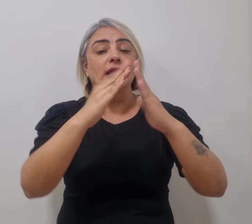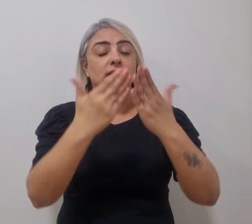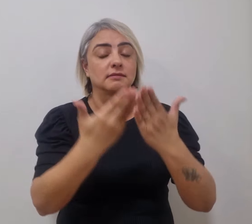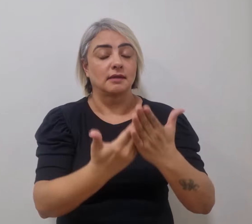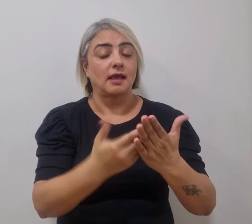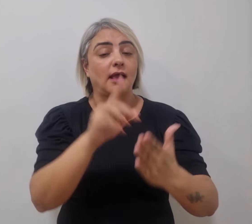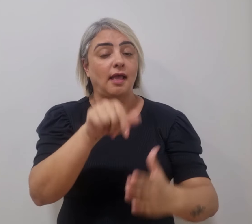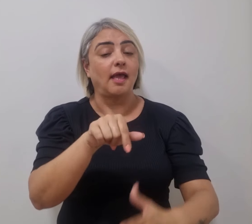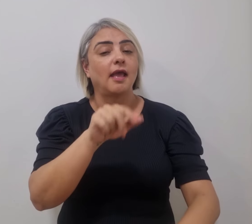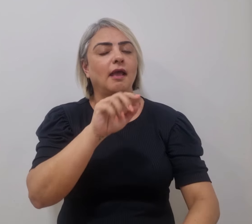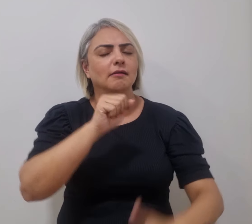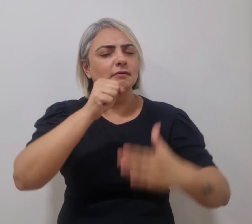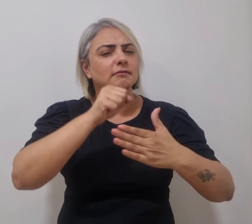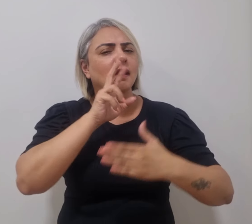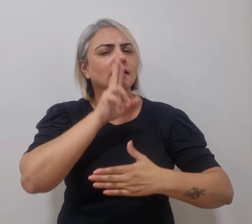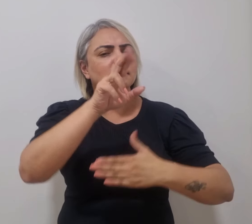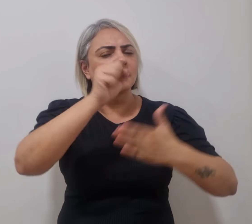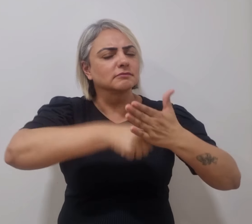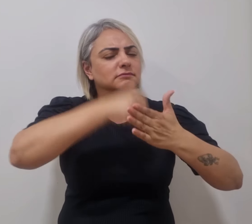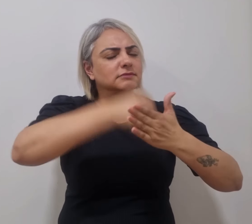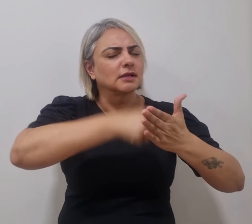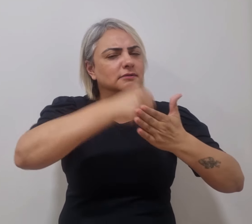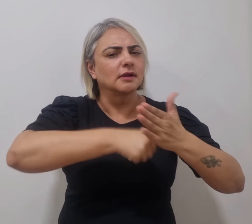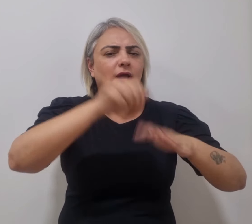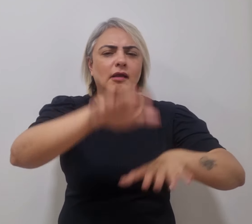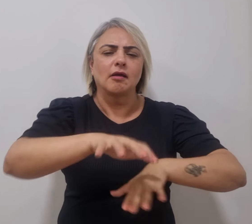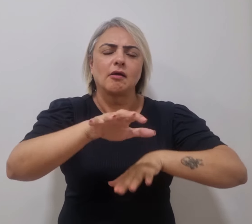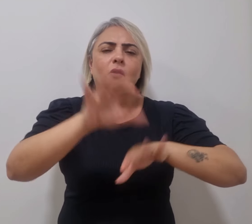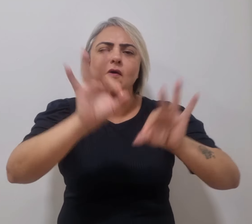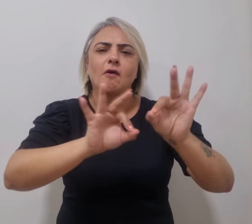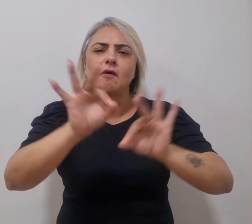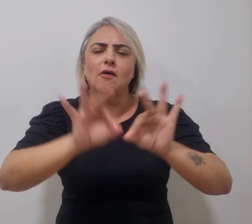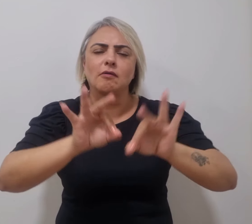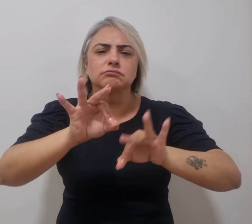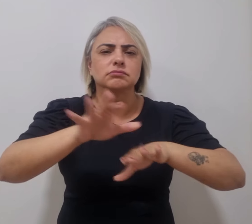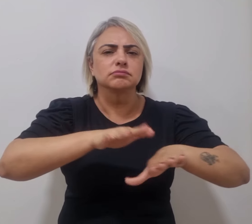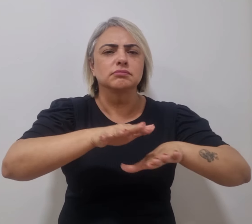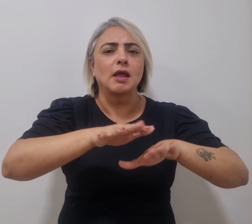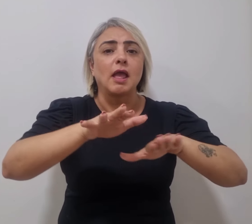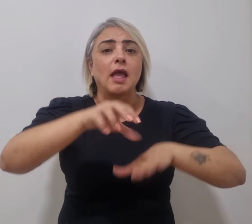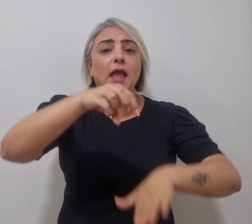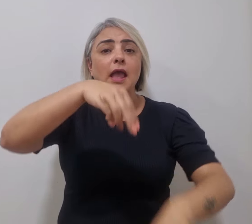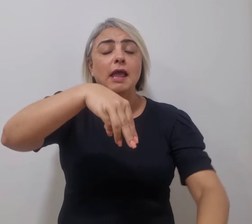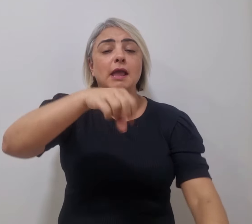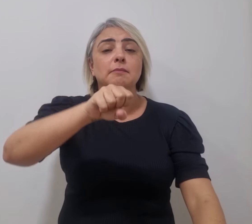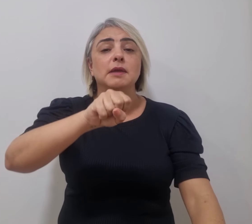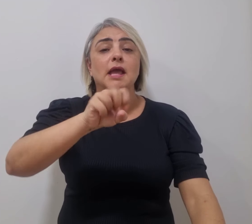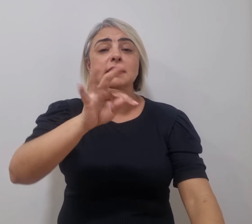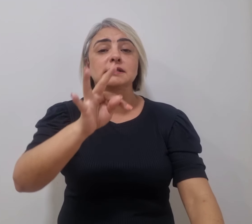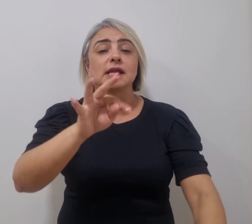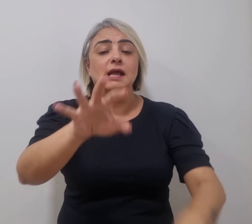fruto da luta camponesa organizada pelo Movimento dos Trabalhadores Rurais Sem Terra.